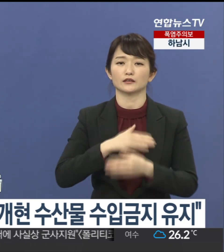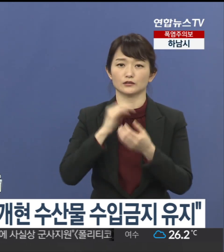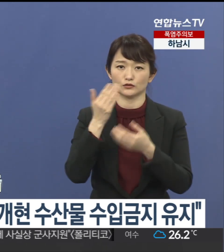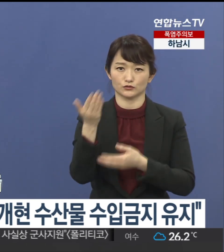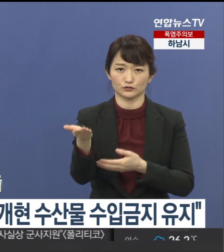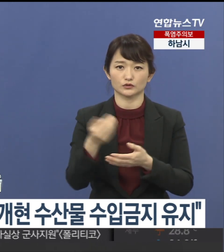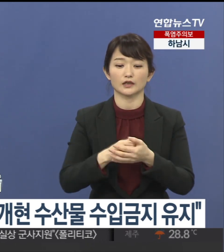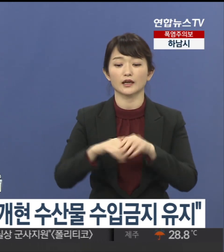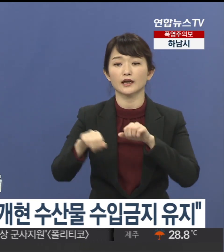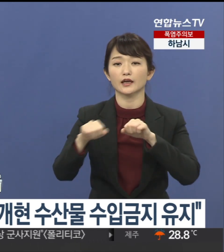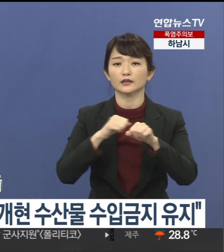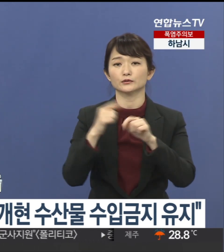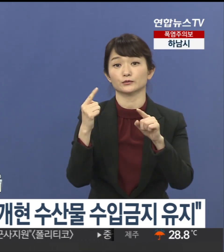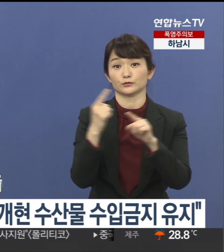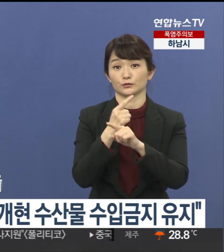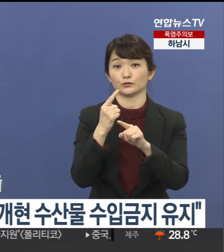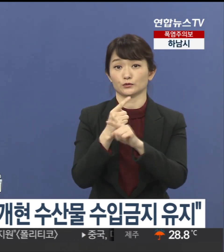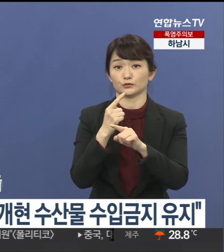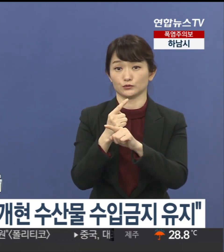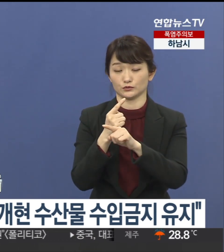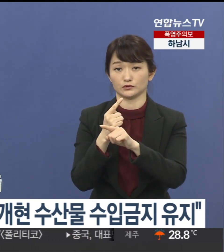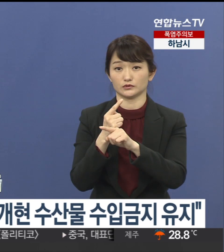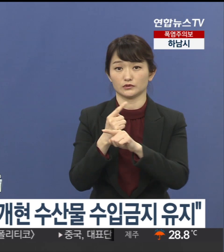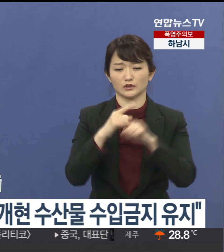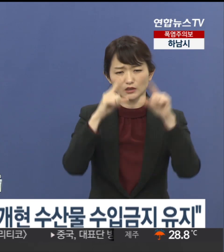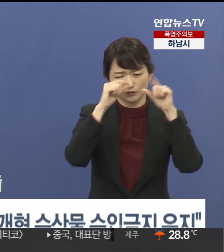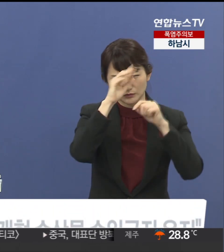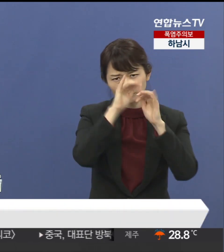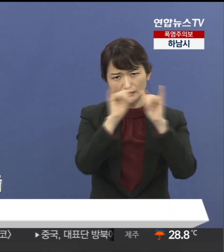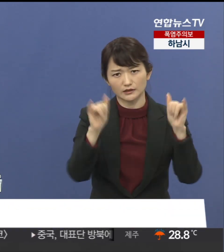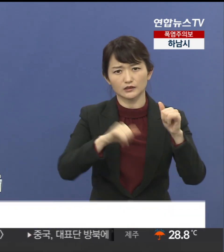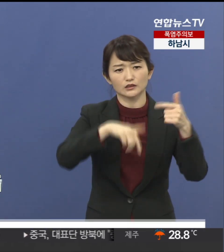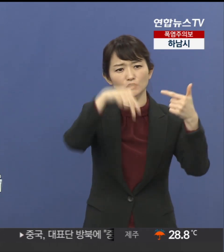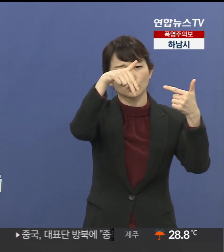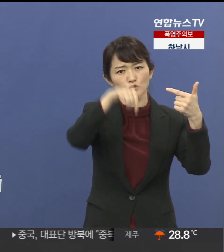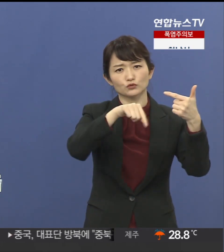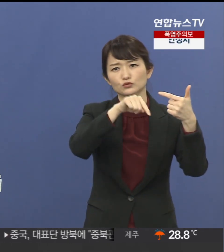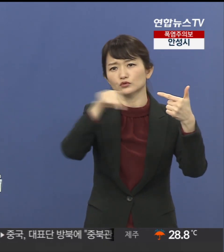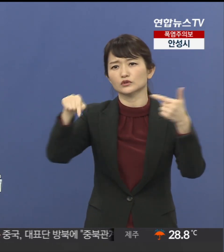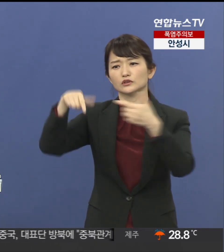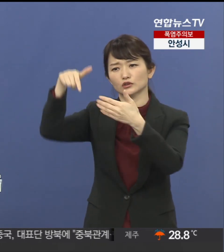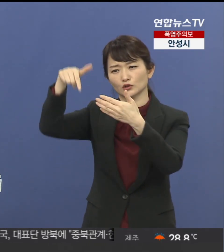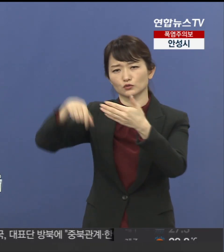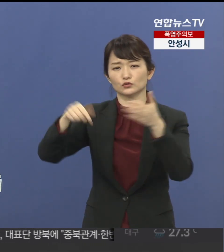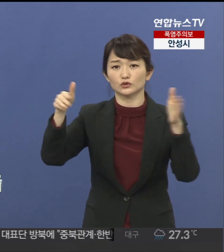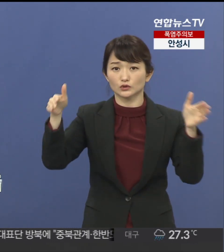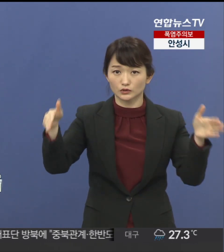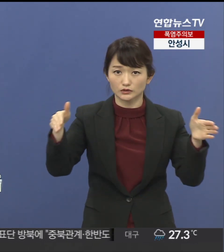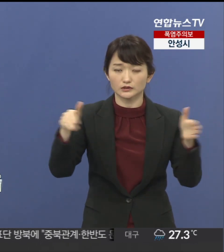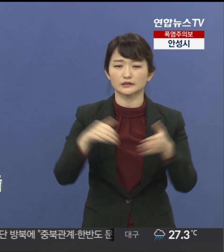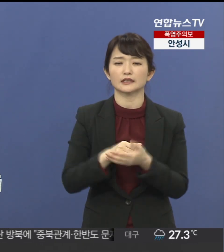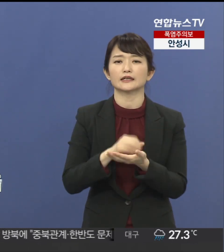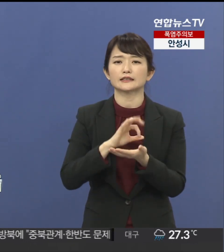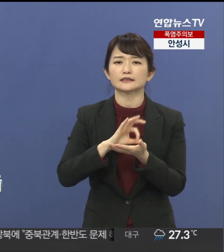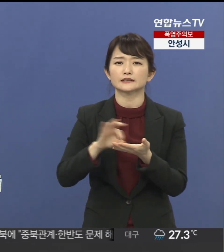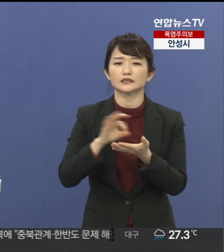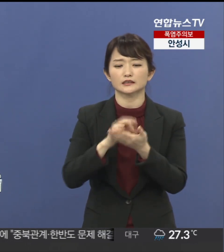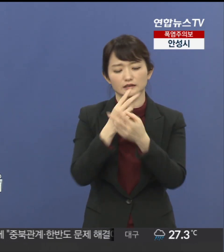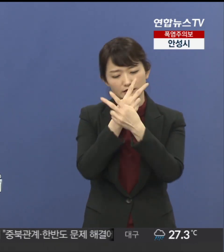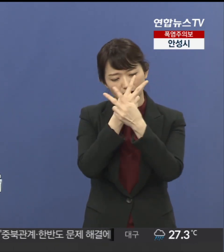대란에 대해서는 해양수산부와 합동 검사 결과 방사능 관련 부적합 사례는 없었다고 밝혔습니다.